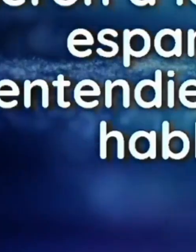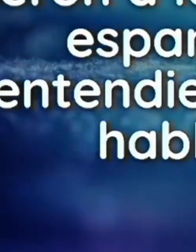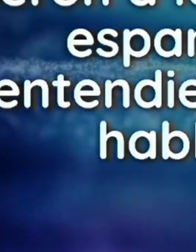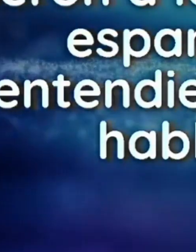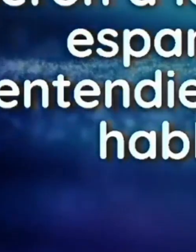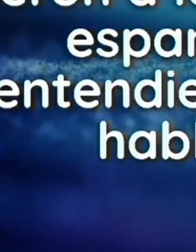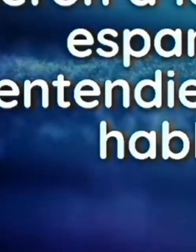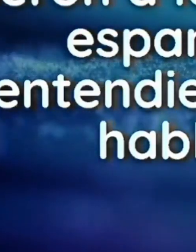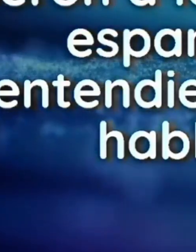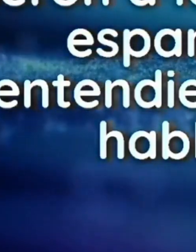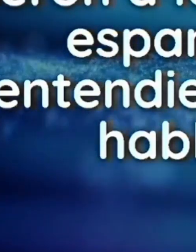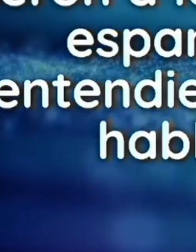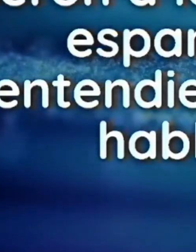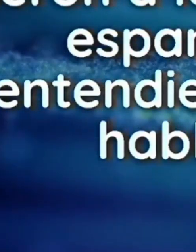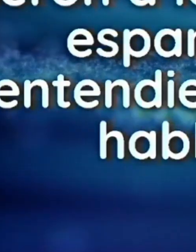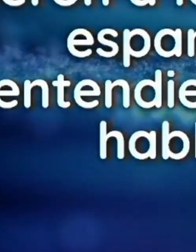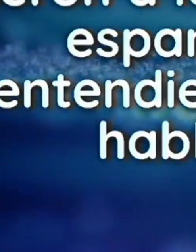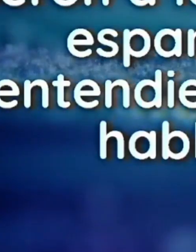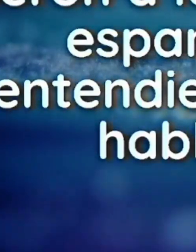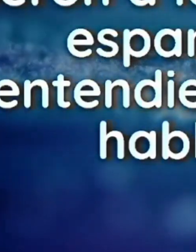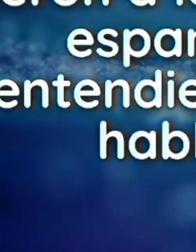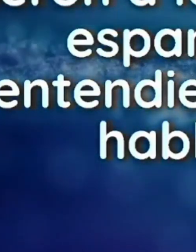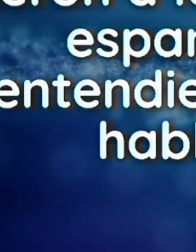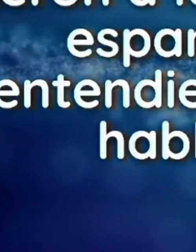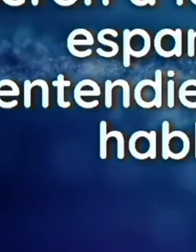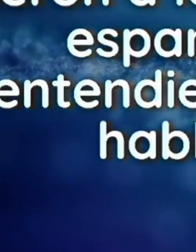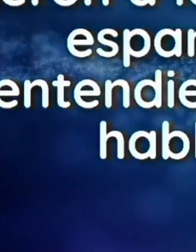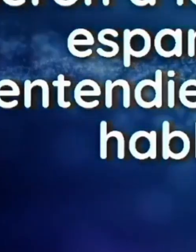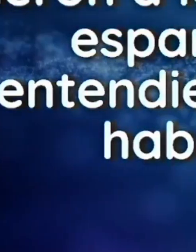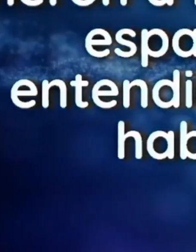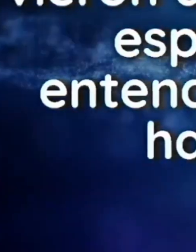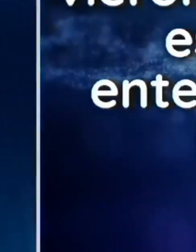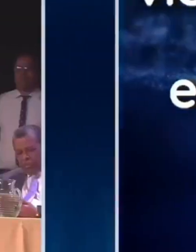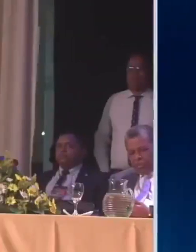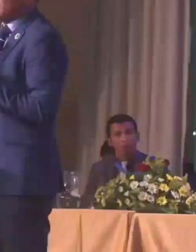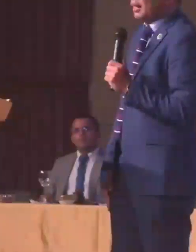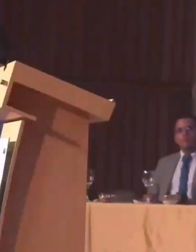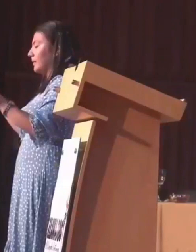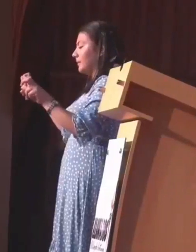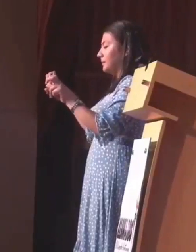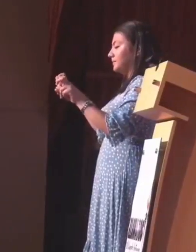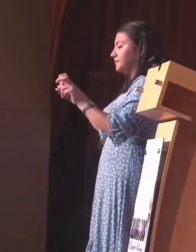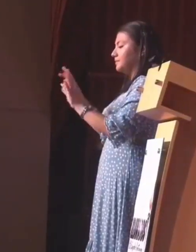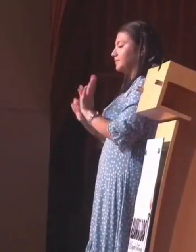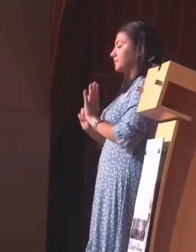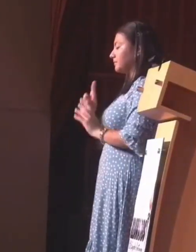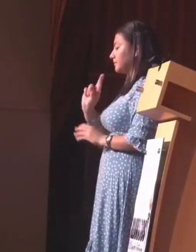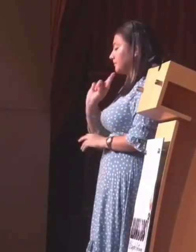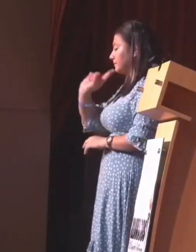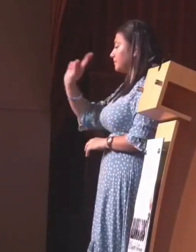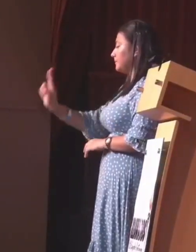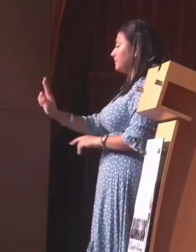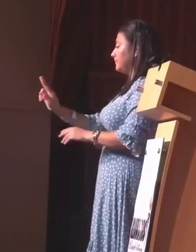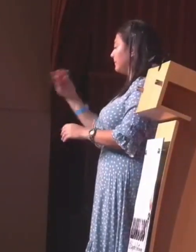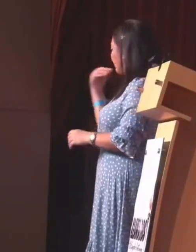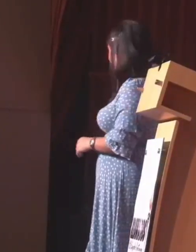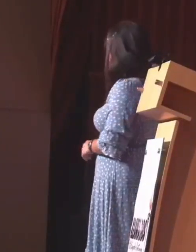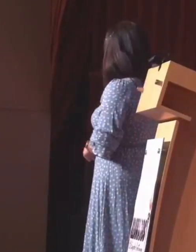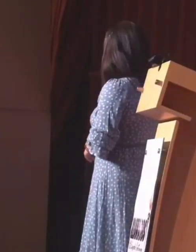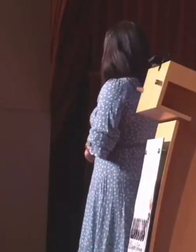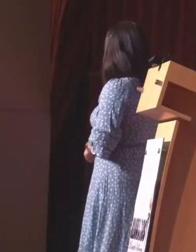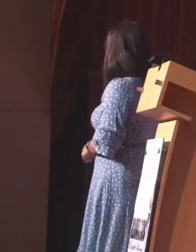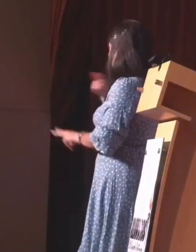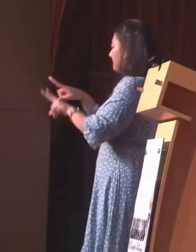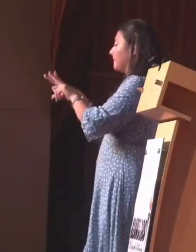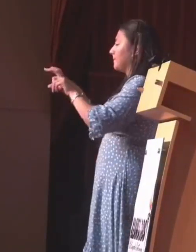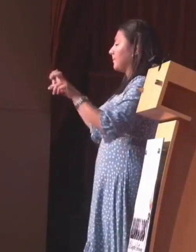que hablaba conmigo. Me han asignado un tema muy bonito que es respondiendo al llamado. Le oraba al Espíritu Santo